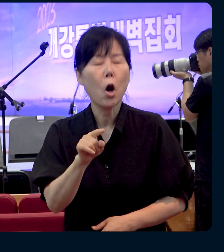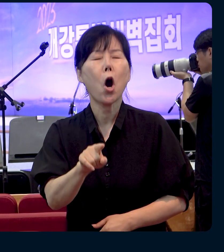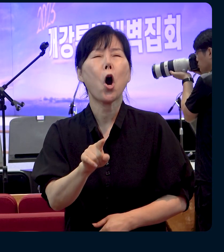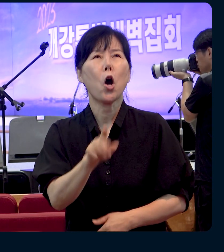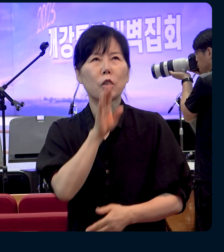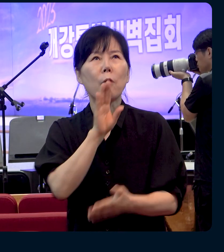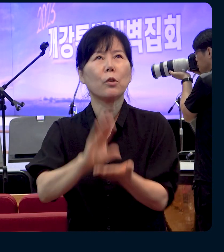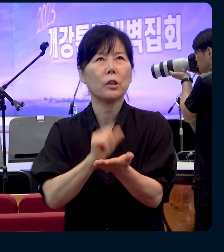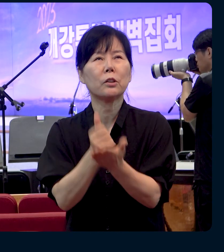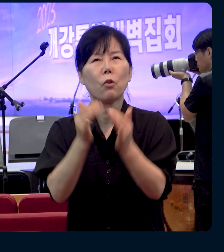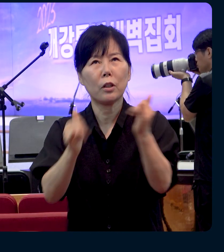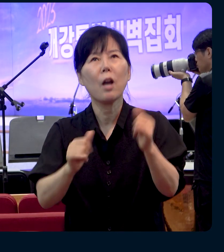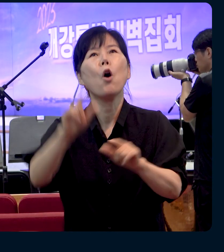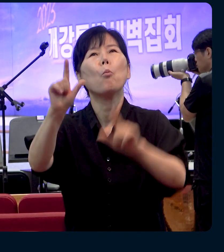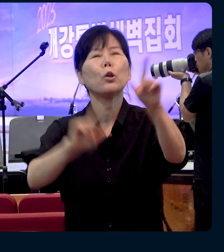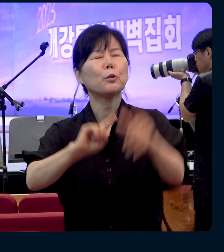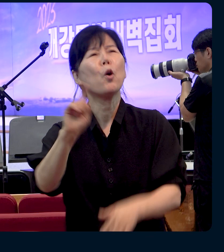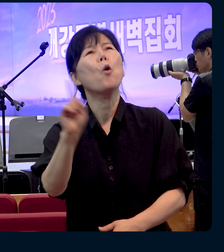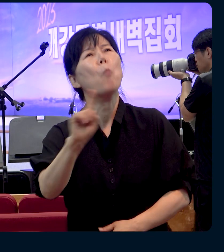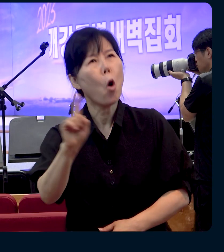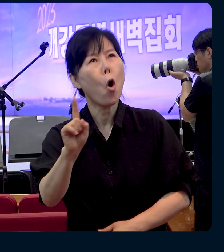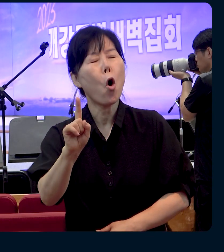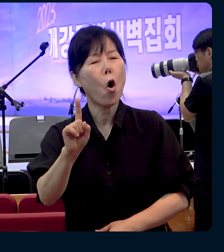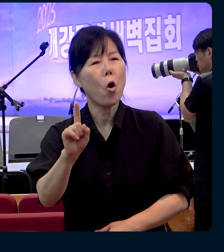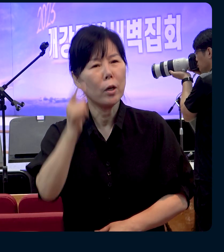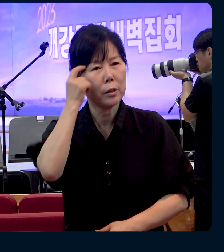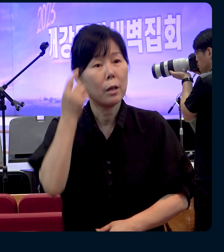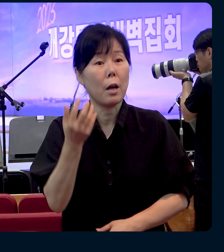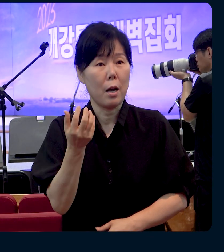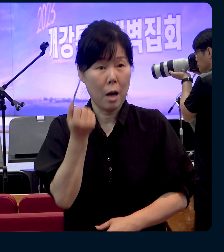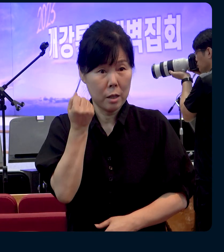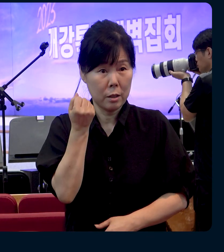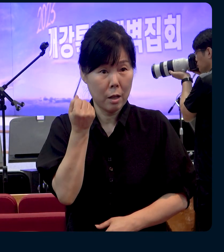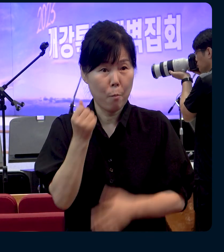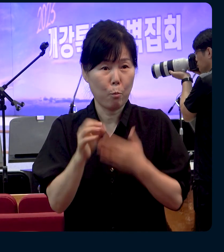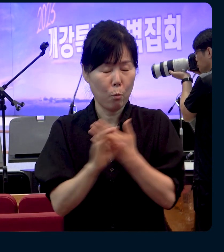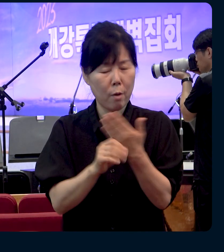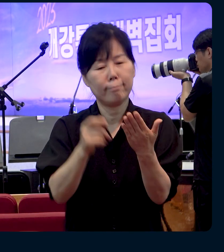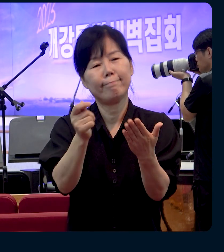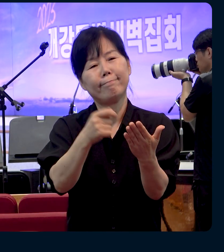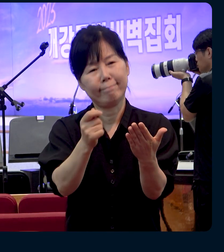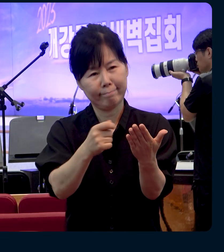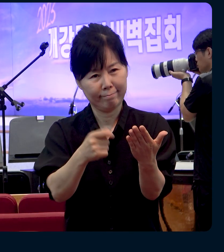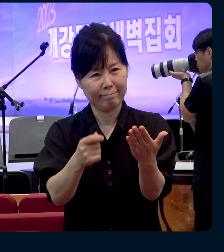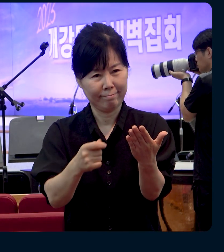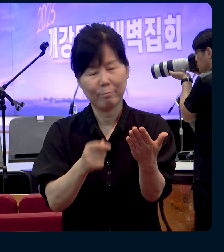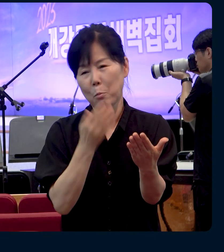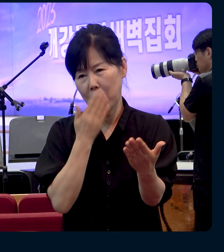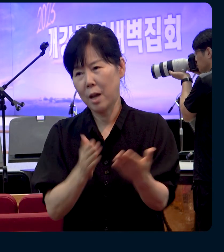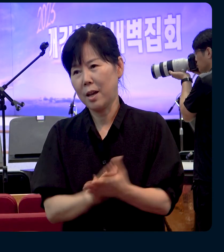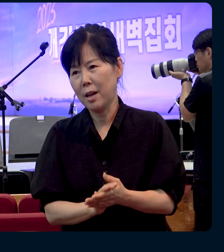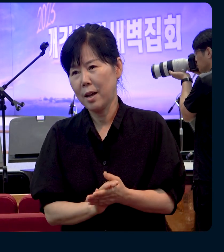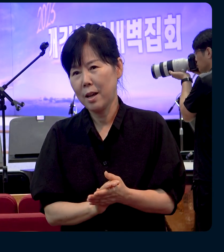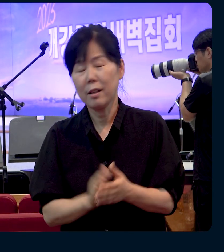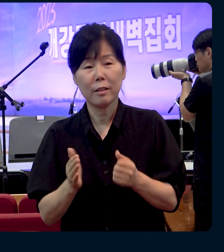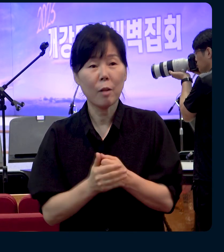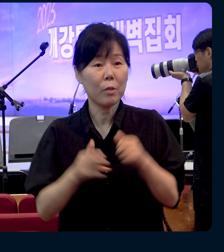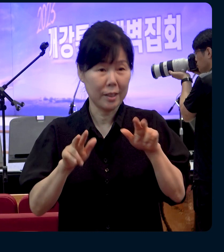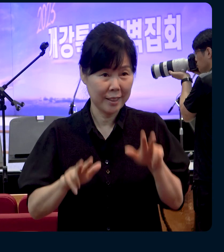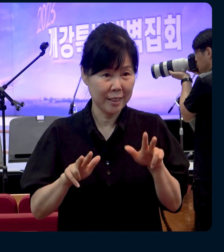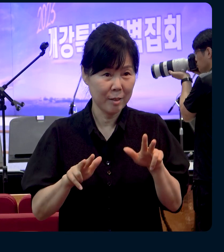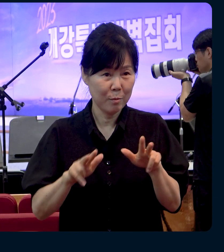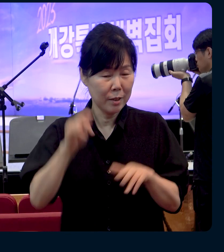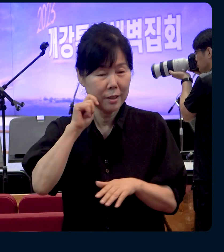라고 하는 뚜렷한 특징들을 잡는 그런 스케치는 갖고 있어야 돼요. 그래서 이번